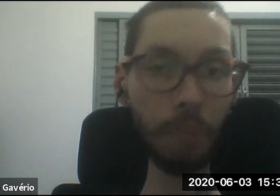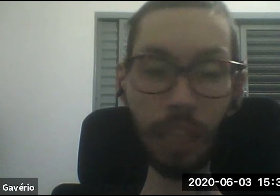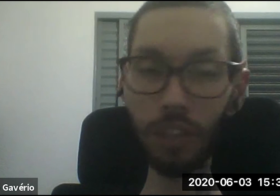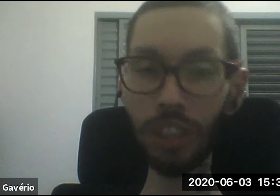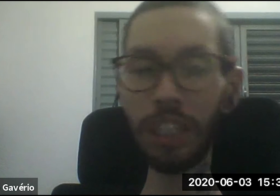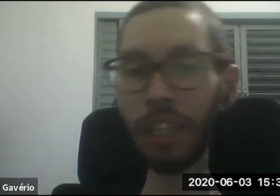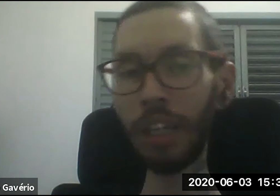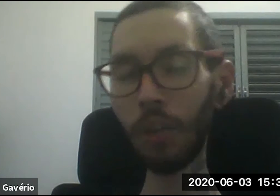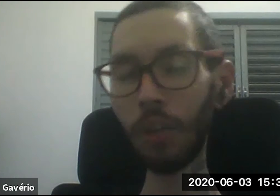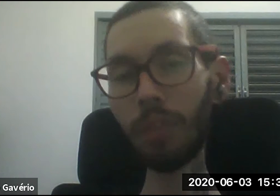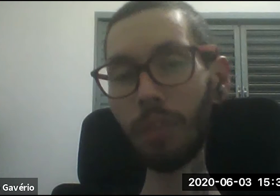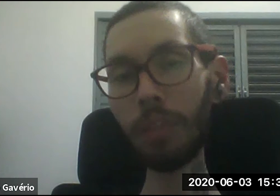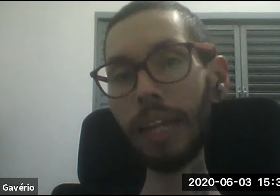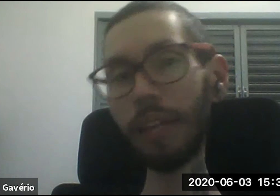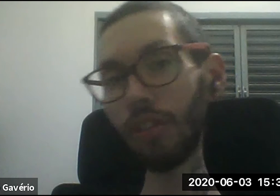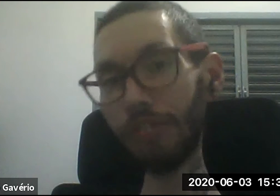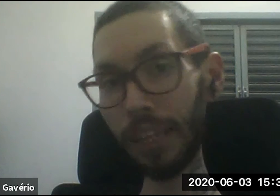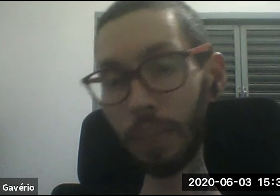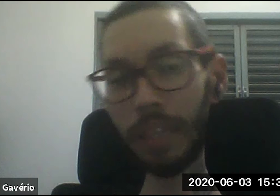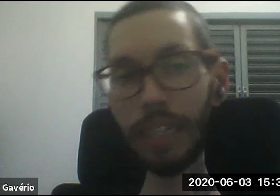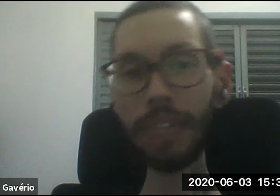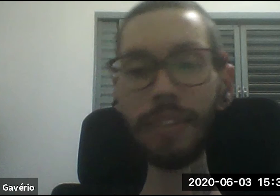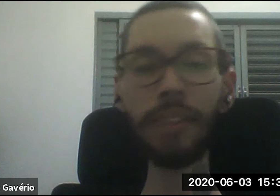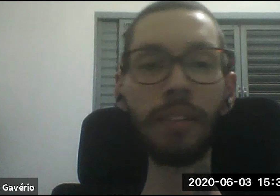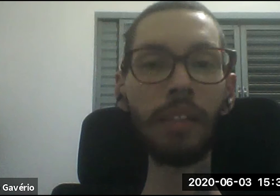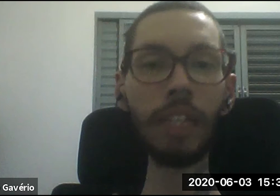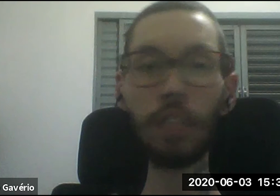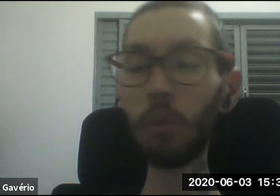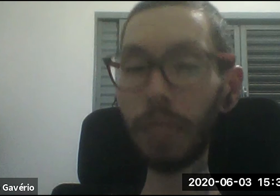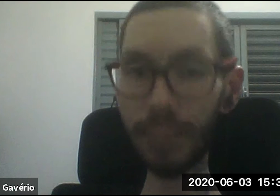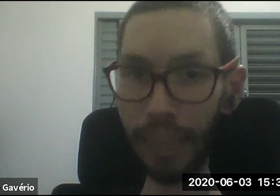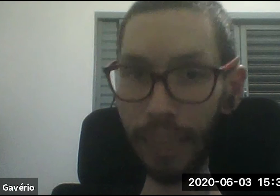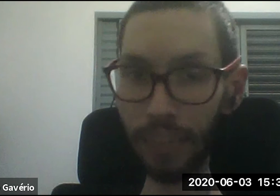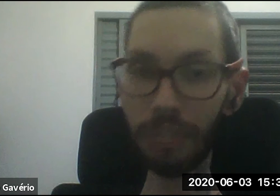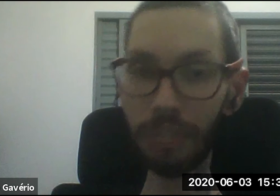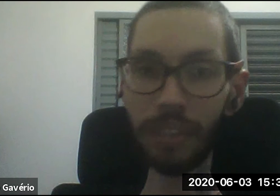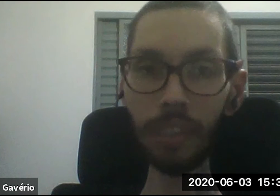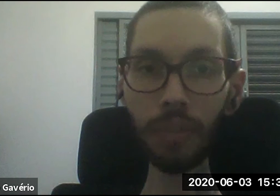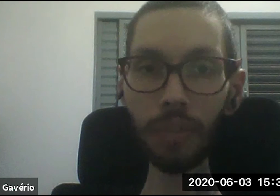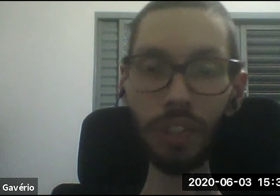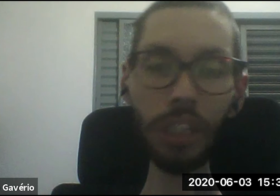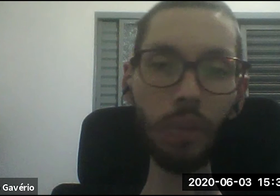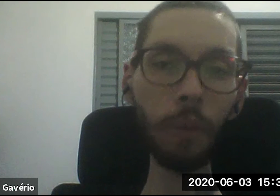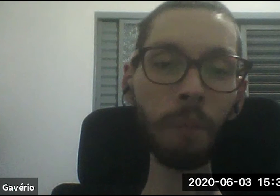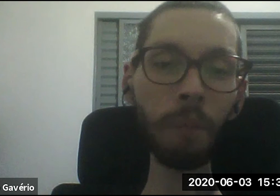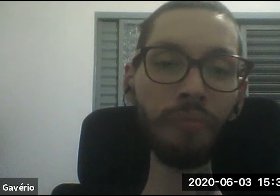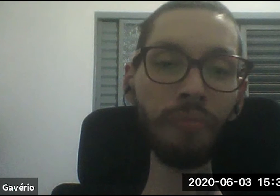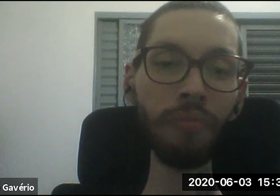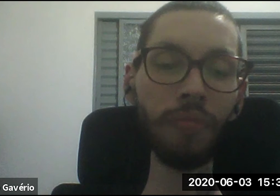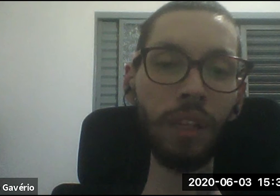um ambiente contaminado de várias maneiras, né? Inúmeras narrativas têm surgido,